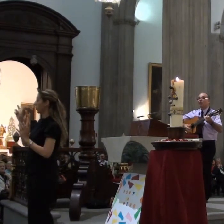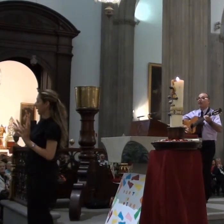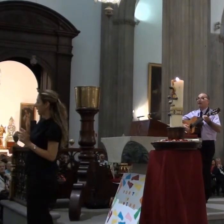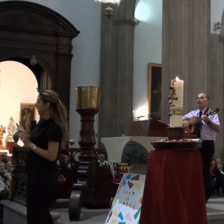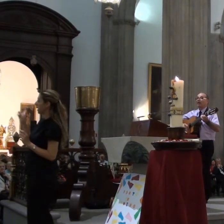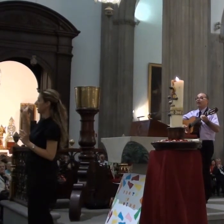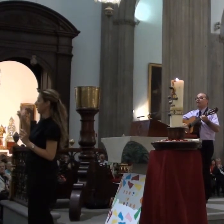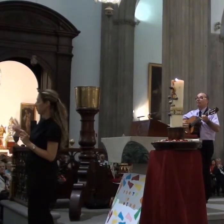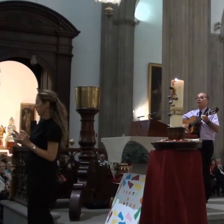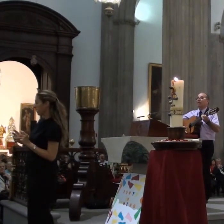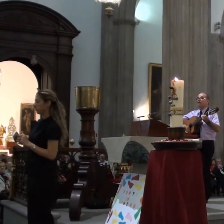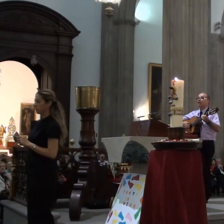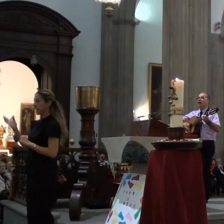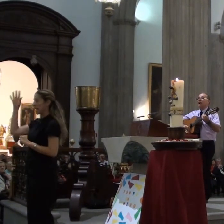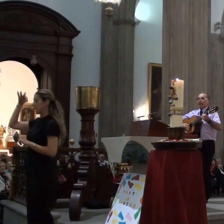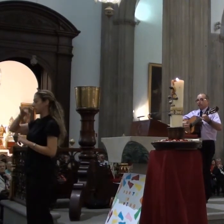Santo